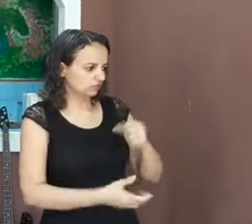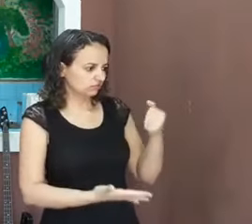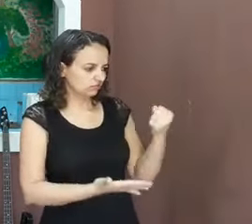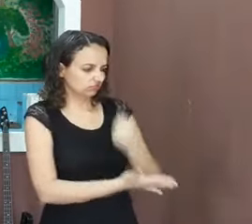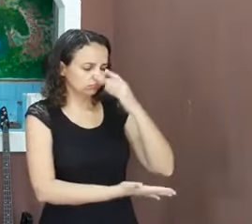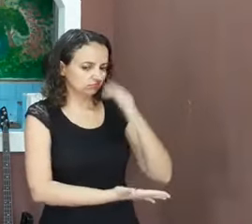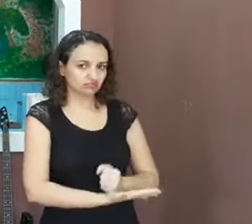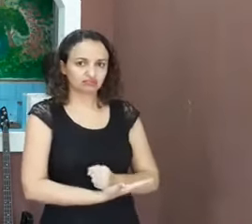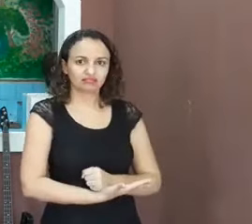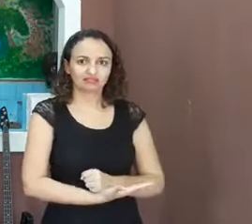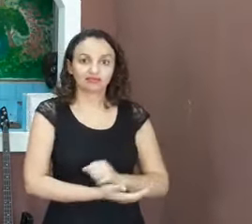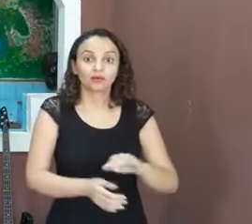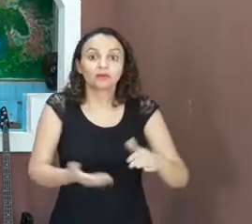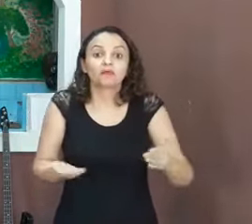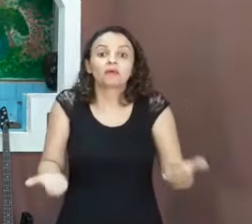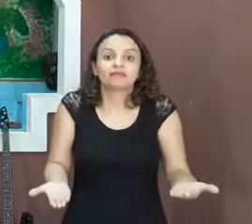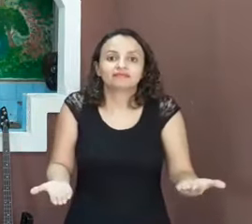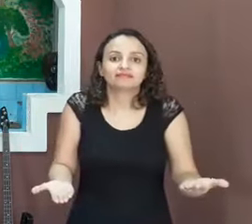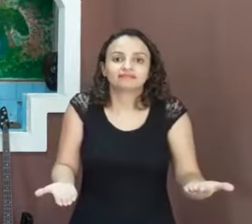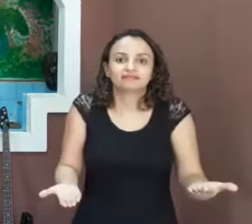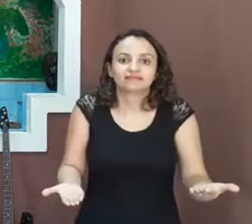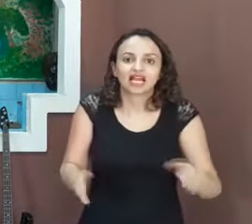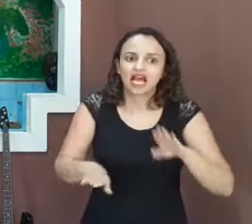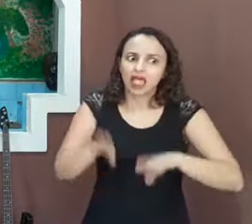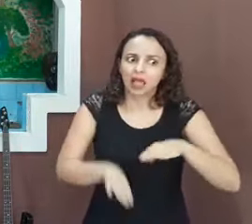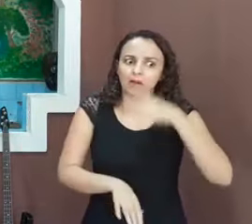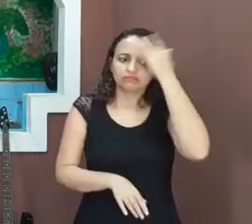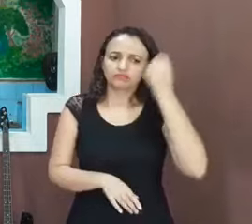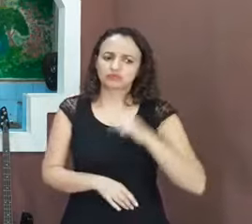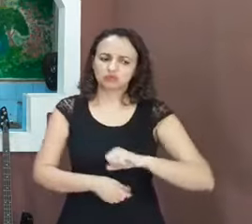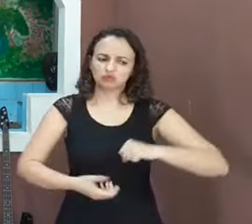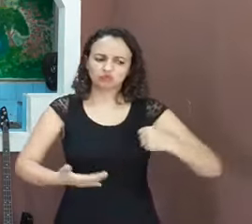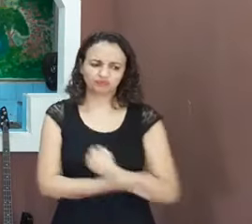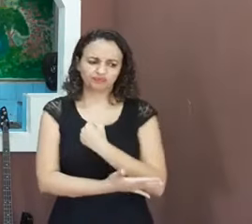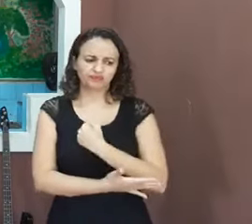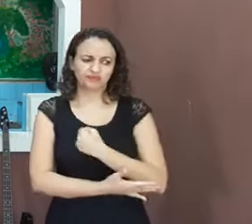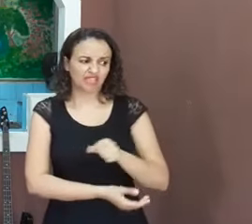outro? E tem gente que fica com raiva porque o outro está alegre.